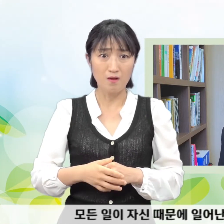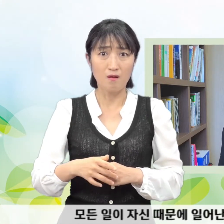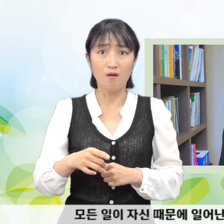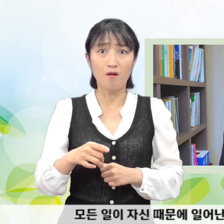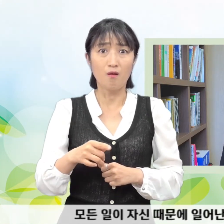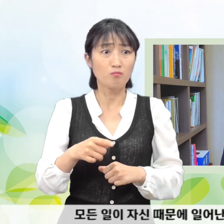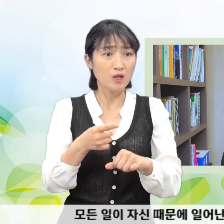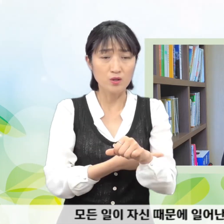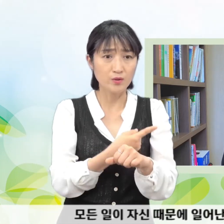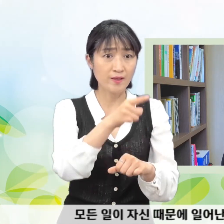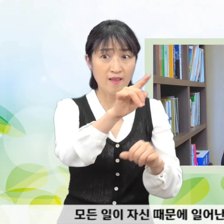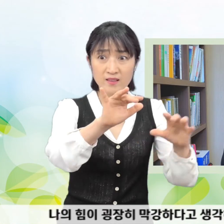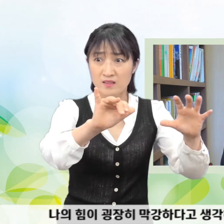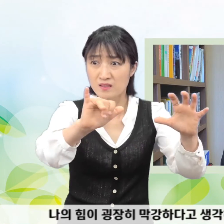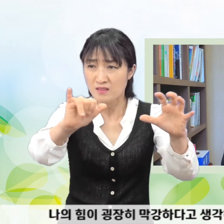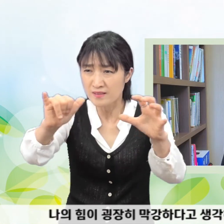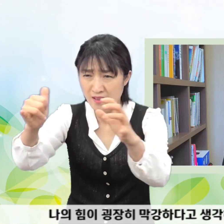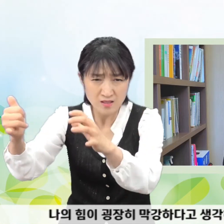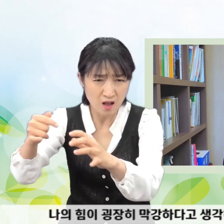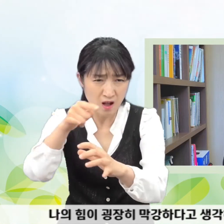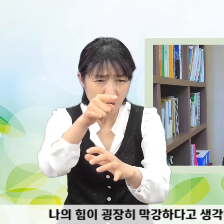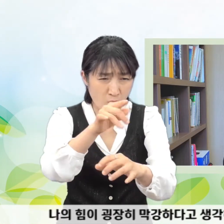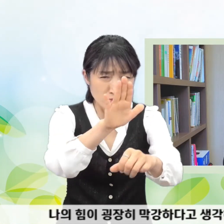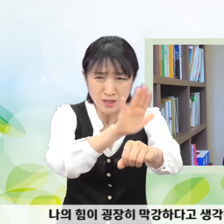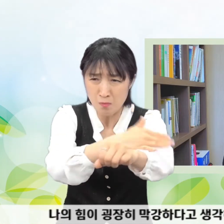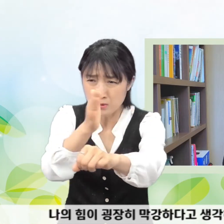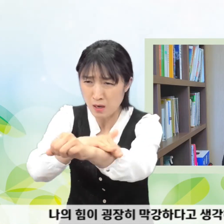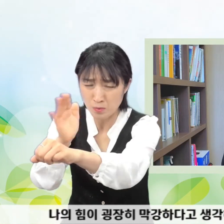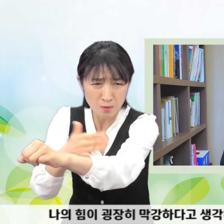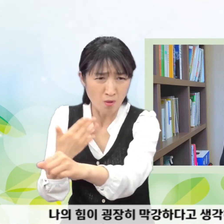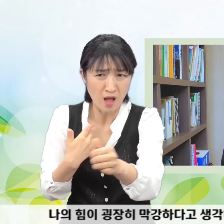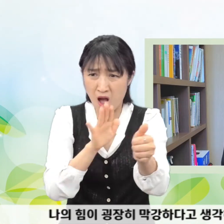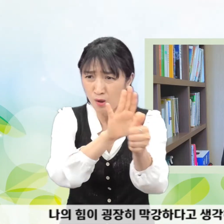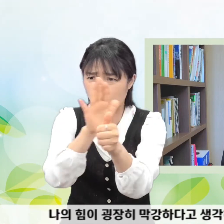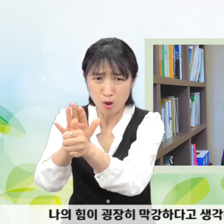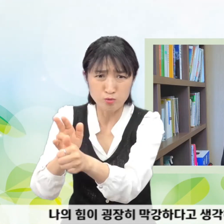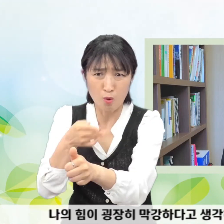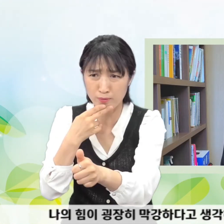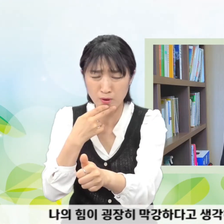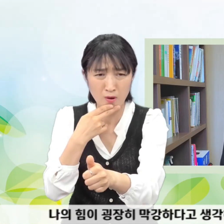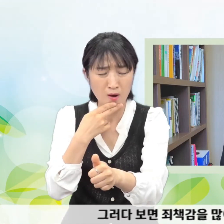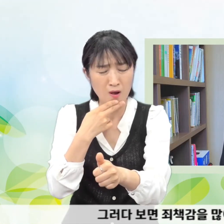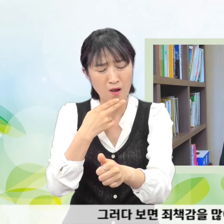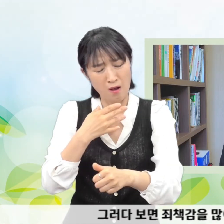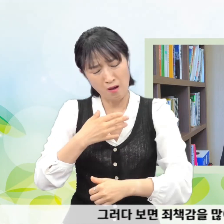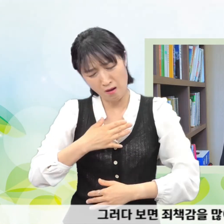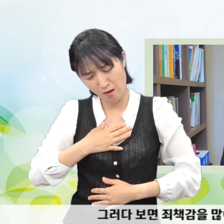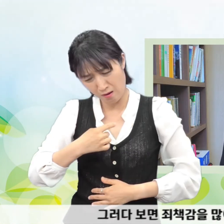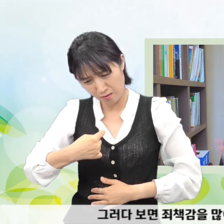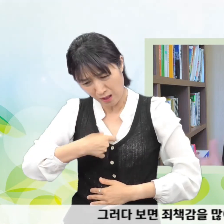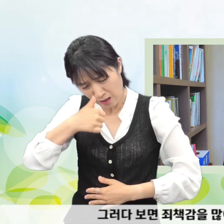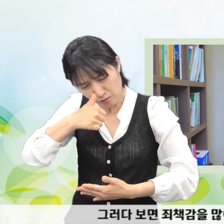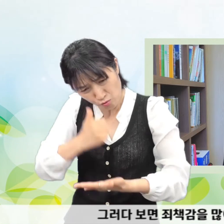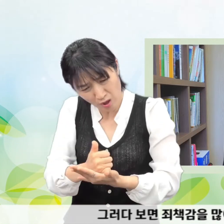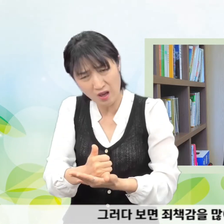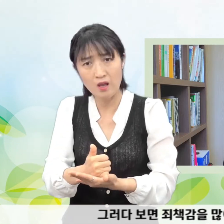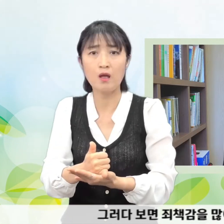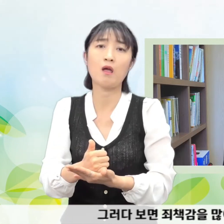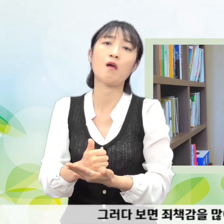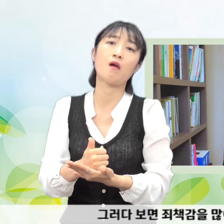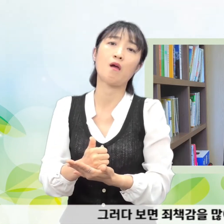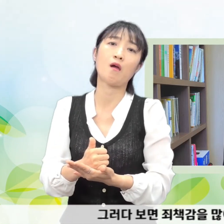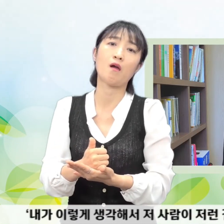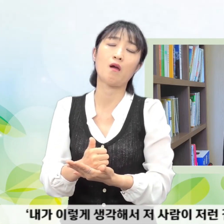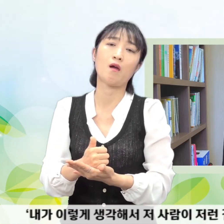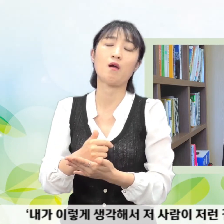일들이 돼버리잖아요. 내 힘이 굉장히 막강해지고 전지전능해지는 거기 때문에 그러다 보면 죄책감을 굉장히